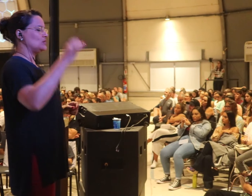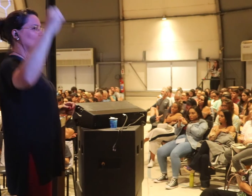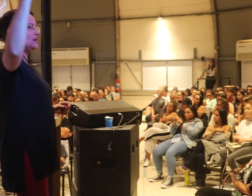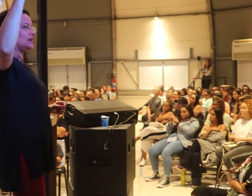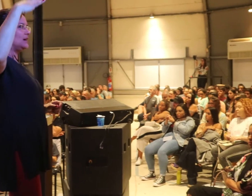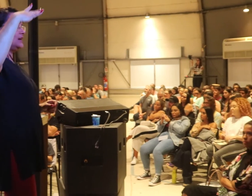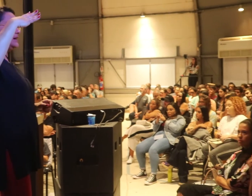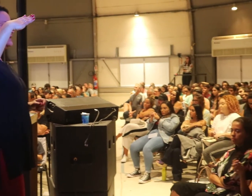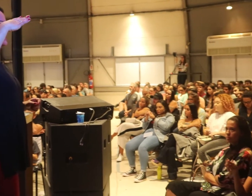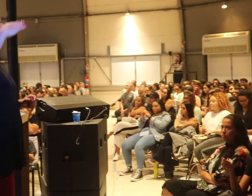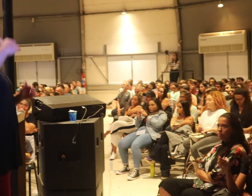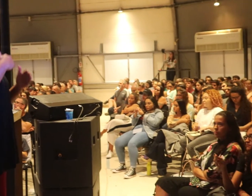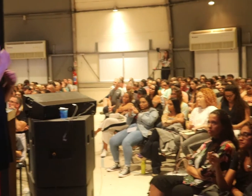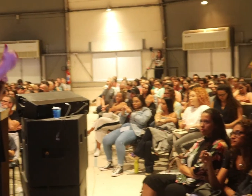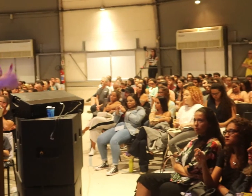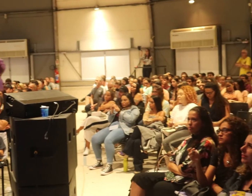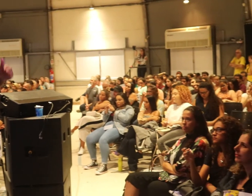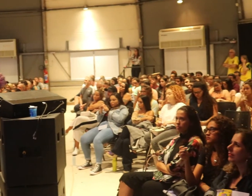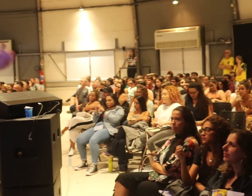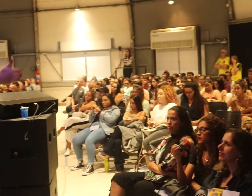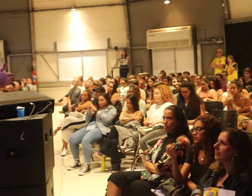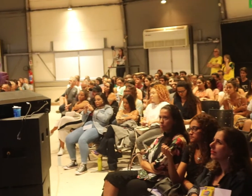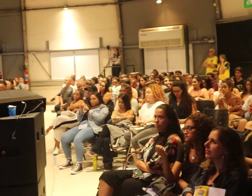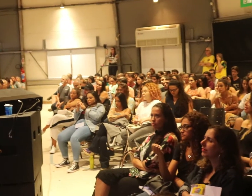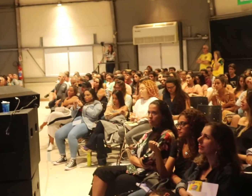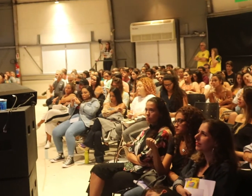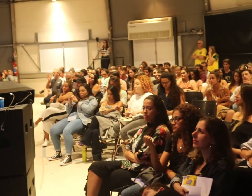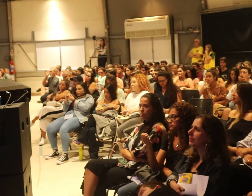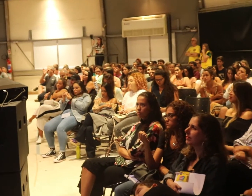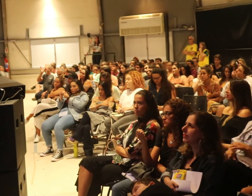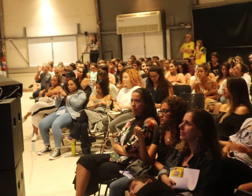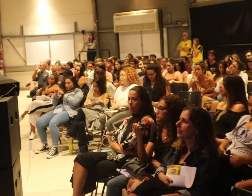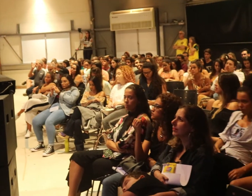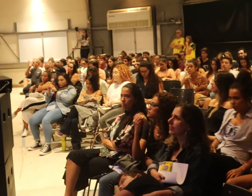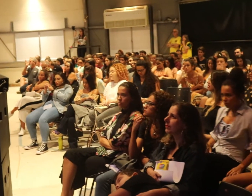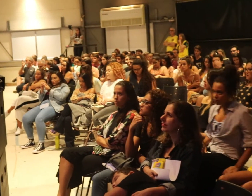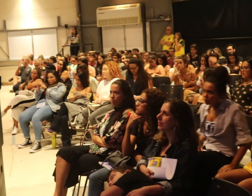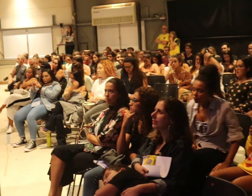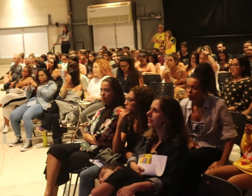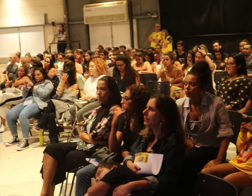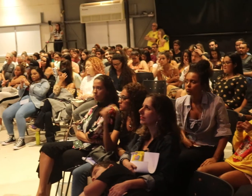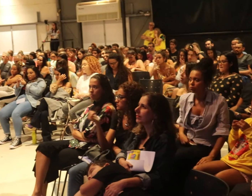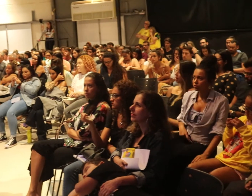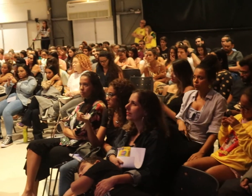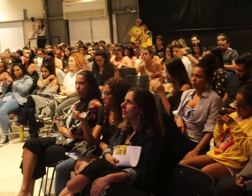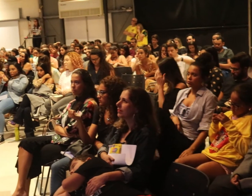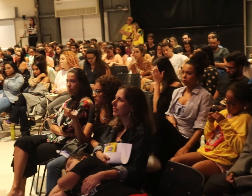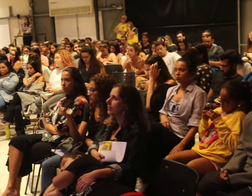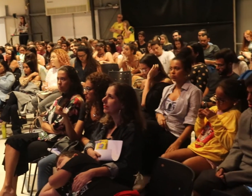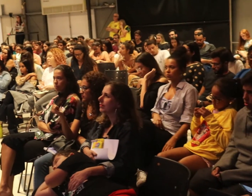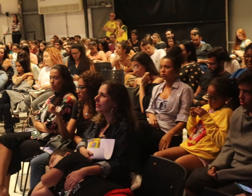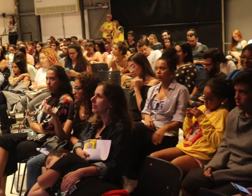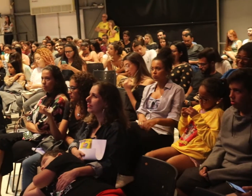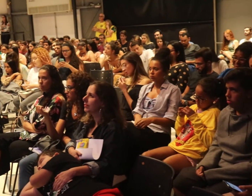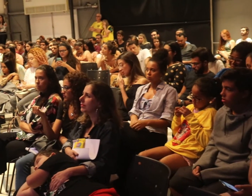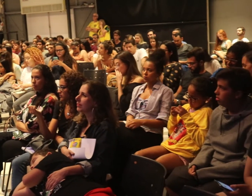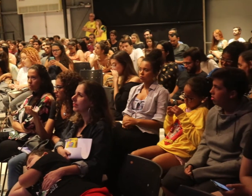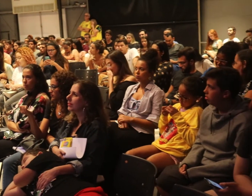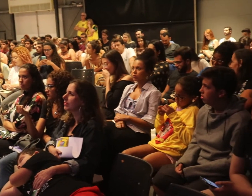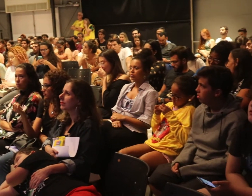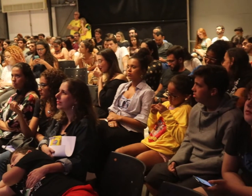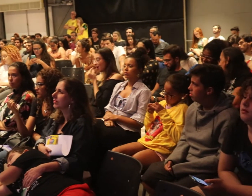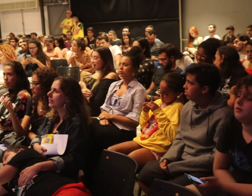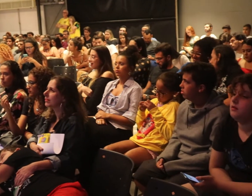consequência inevitável disso é a segunda lição que o texto vai trazer para a gente: que a nossa fé só tem sentido